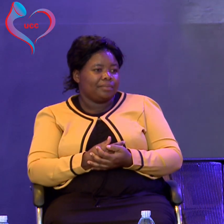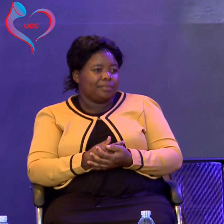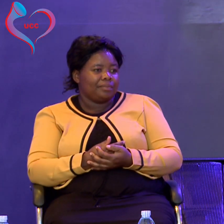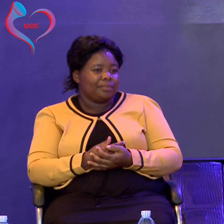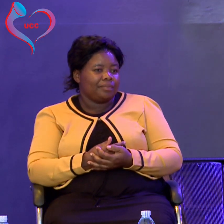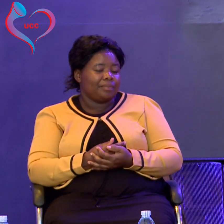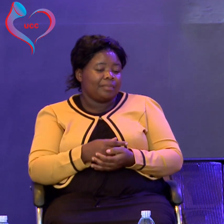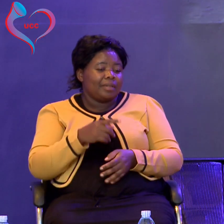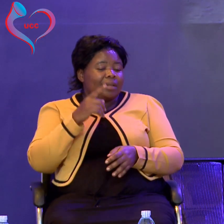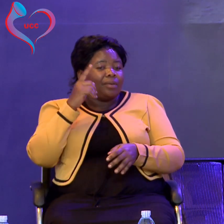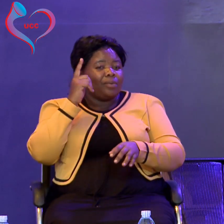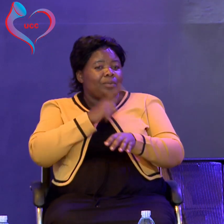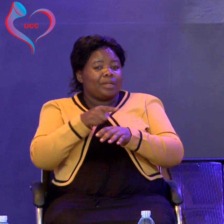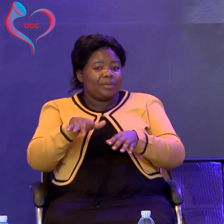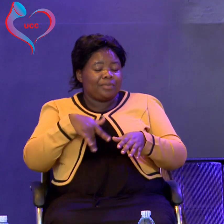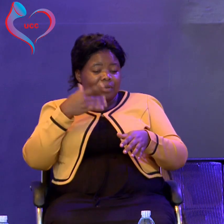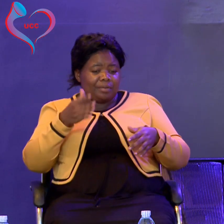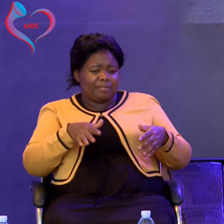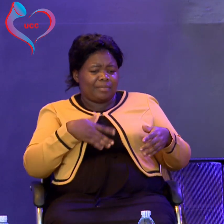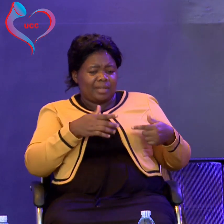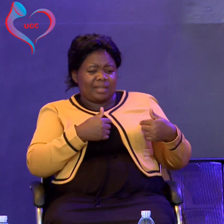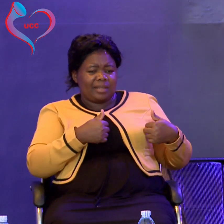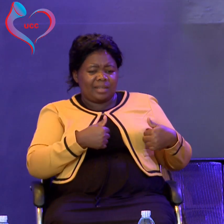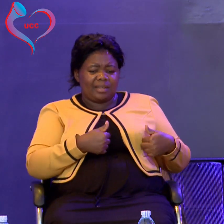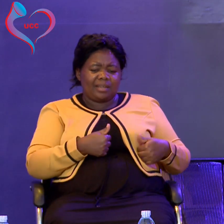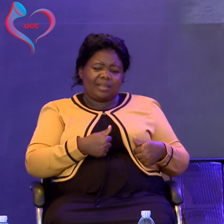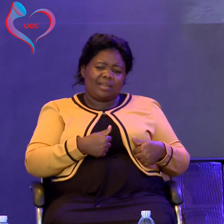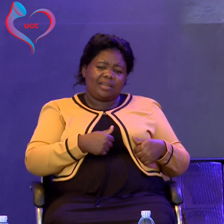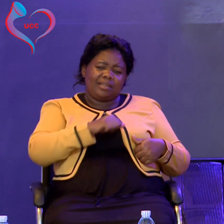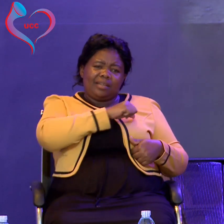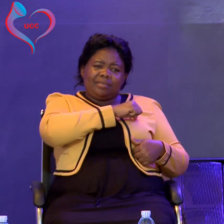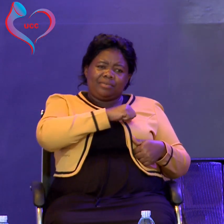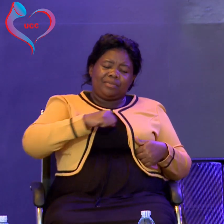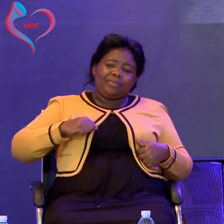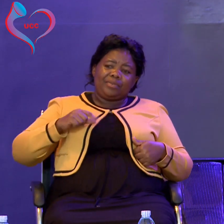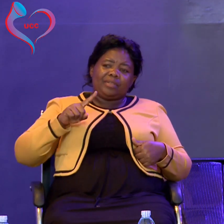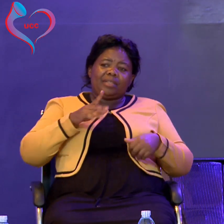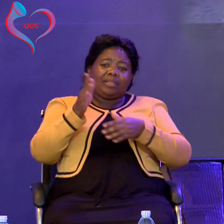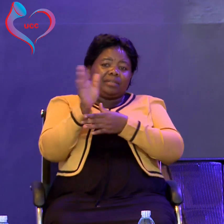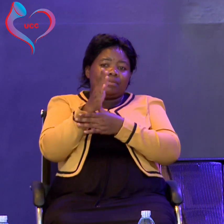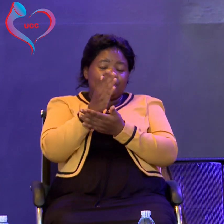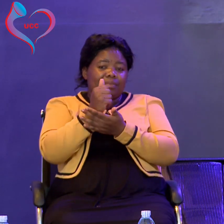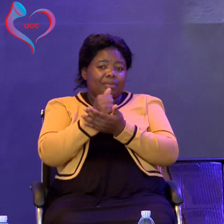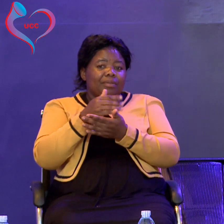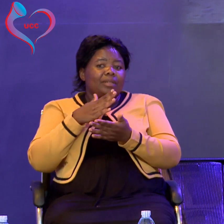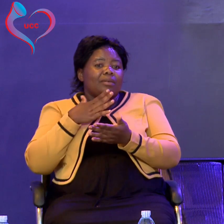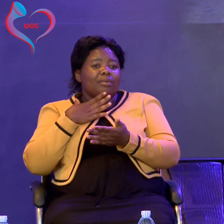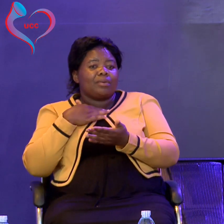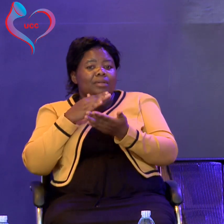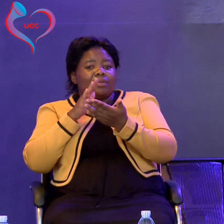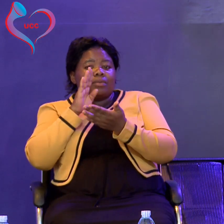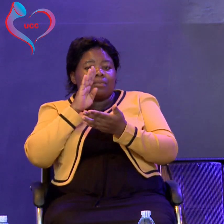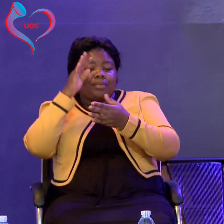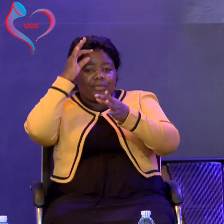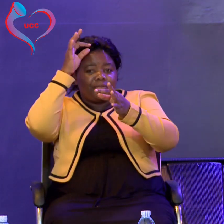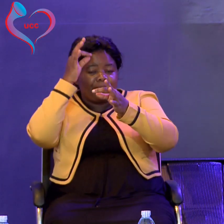bwe mba ng'omutima gwange ŋŋaanya obuvunaanyizibwa buli olw'okubeera omwesigwa mu kiri kye bankwasi kye nvunaanyizibwako. If the